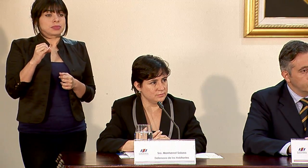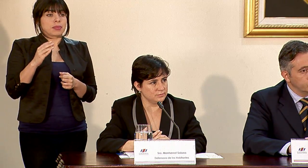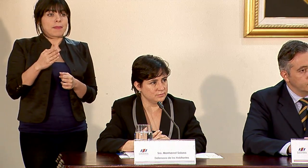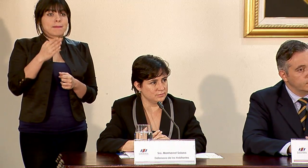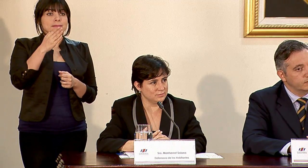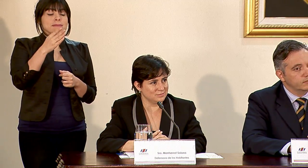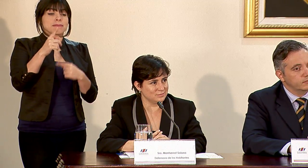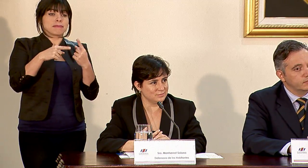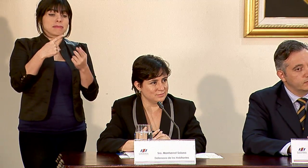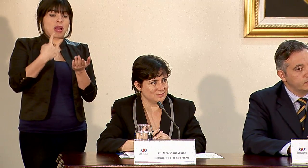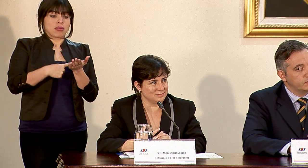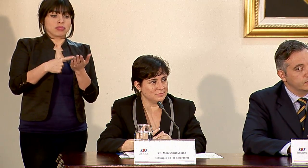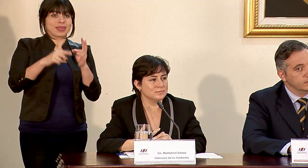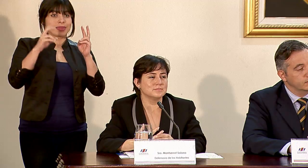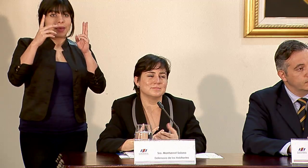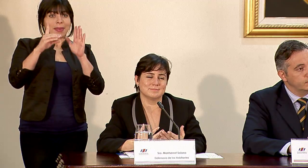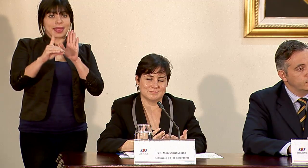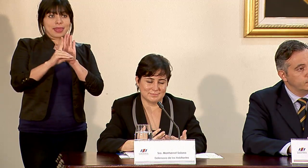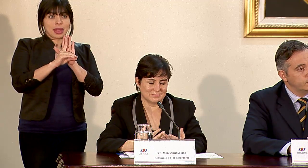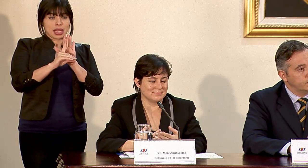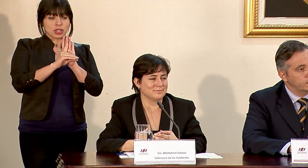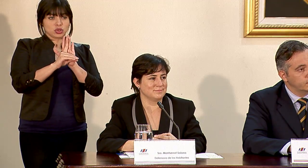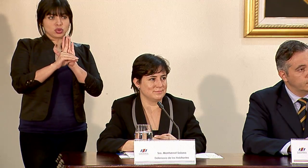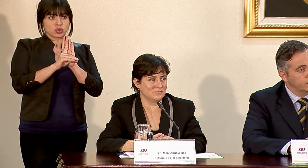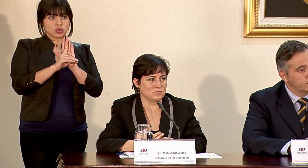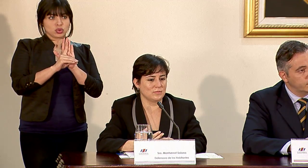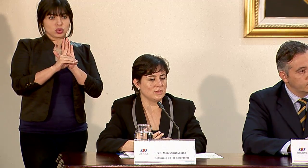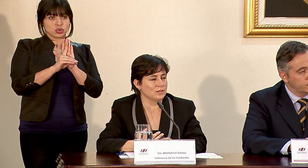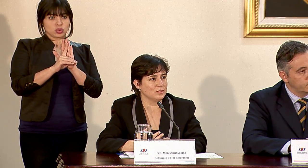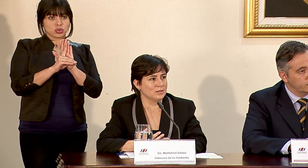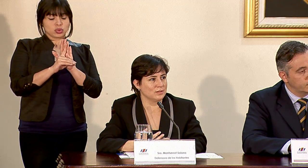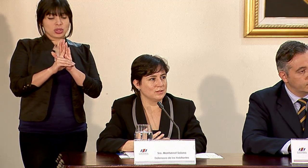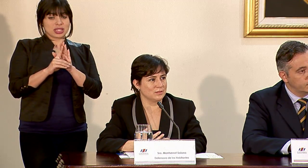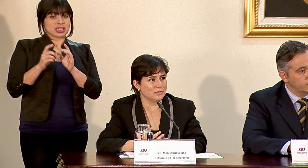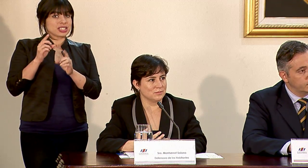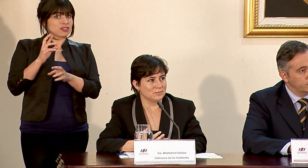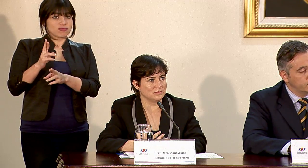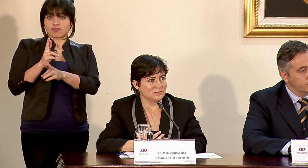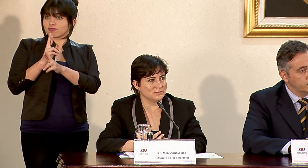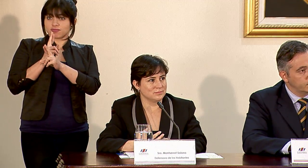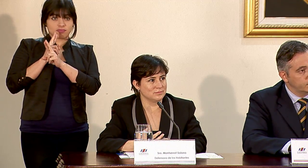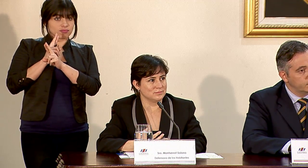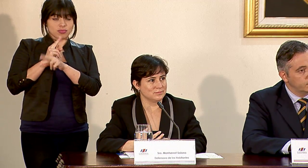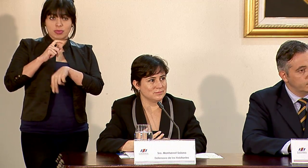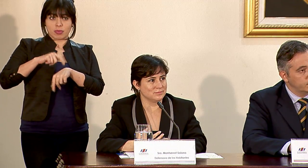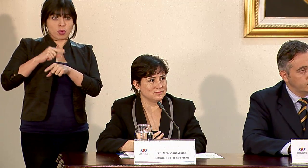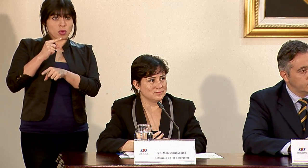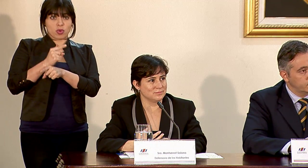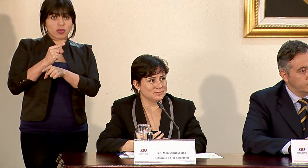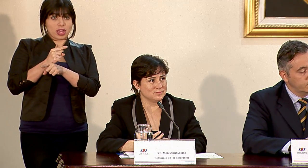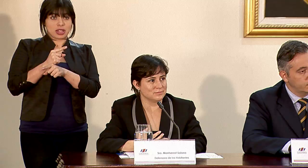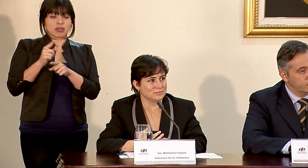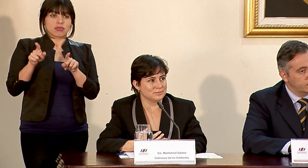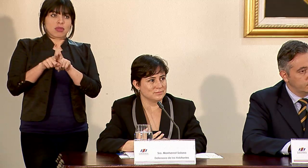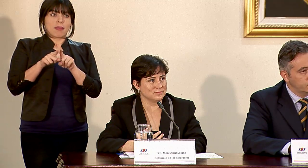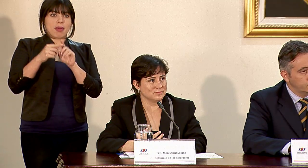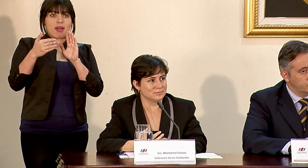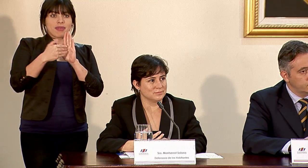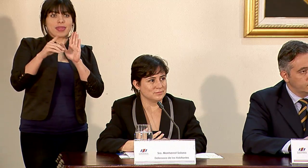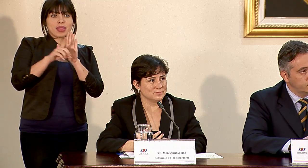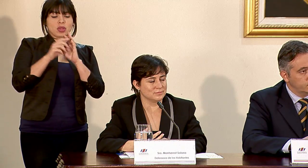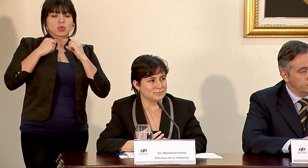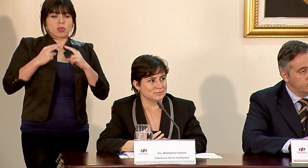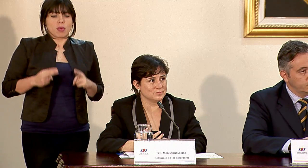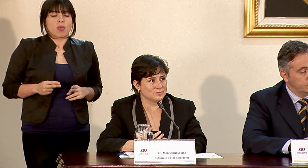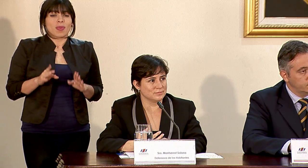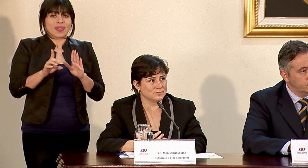hablar de derechos, la inoportuna respuesta es una violación a los derechos humanos. ¿Cómo está